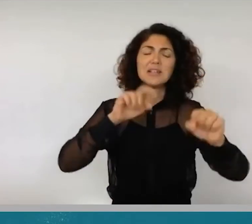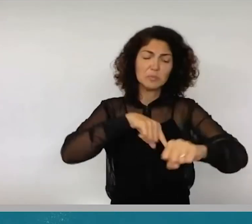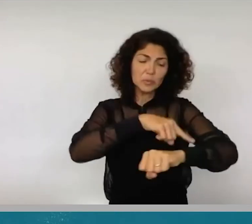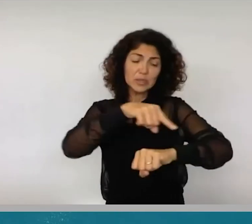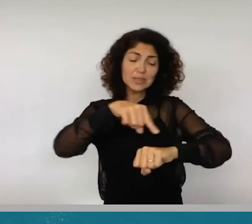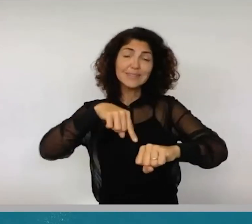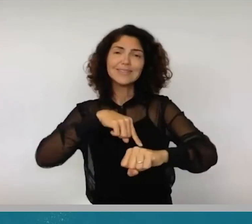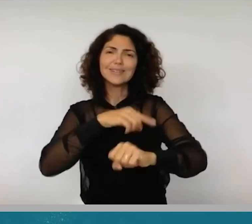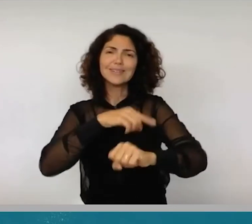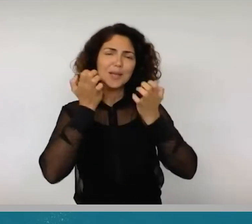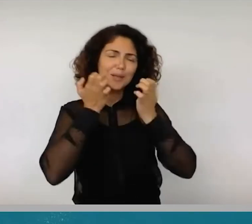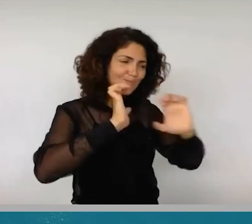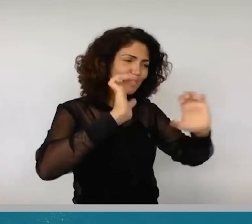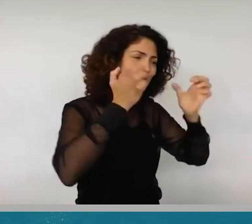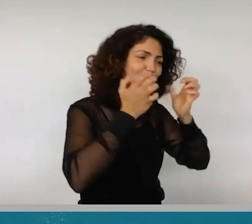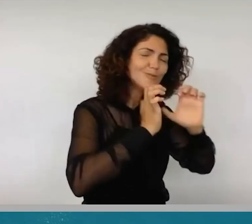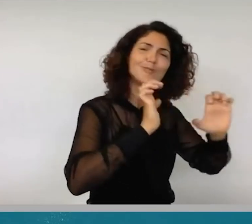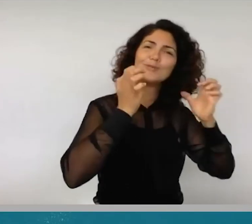que